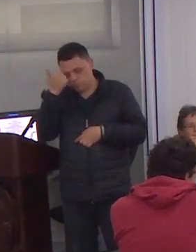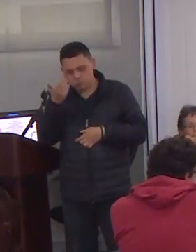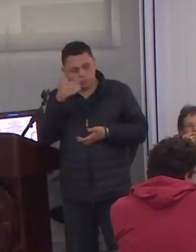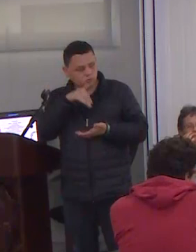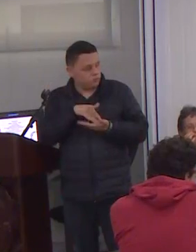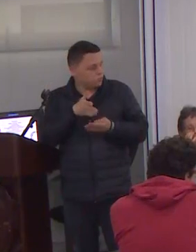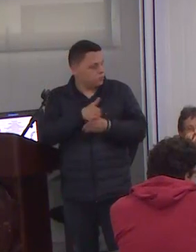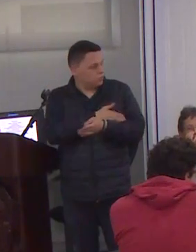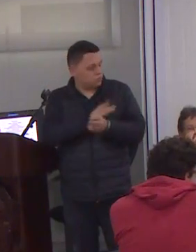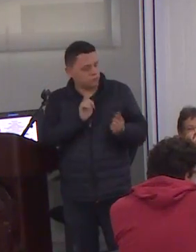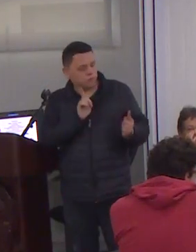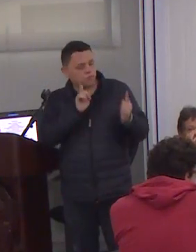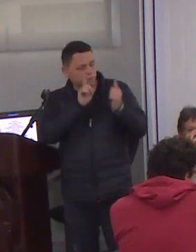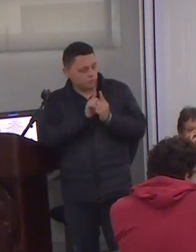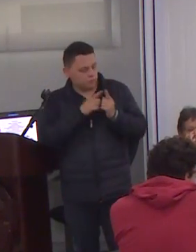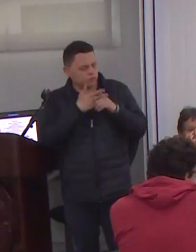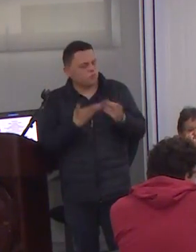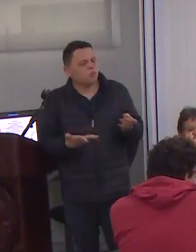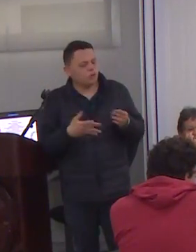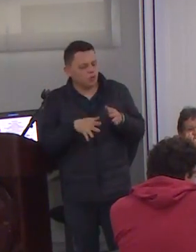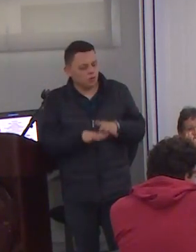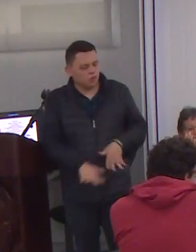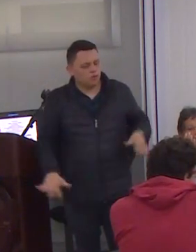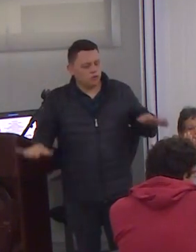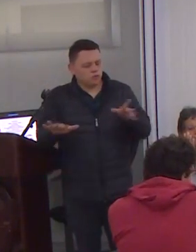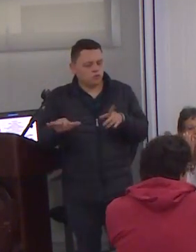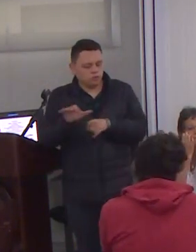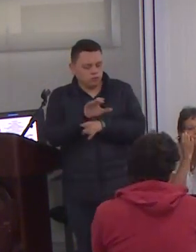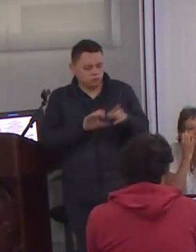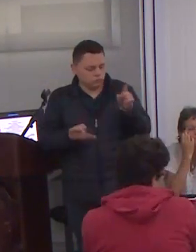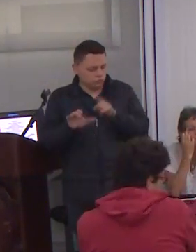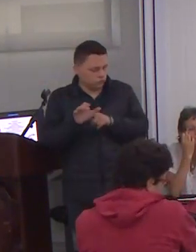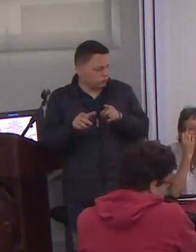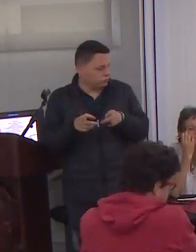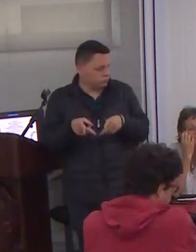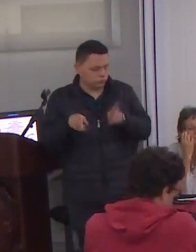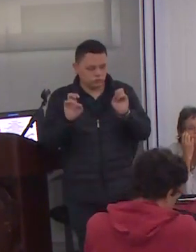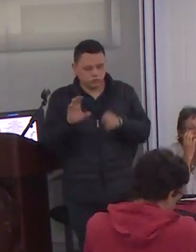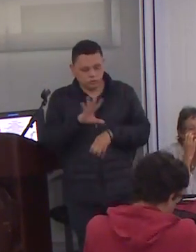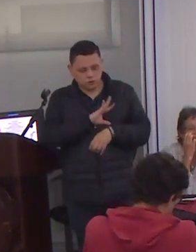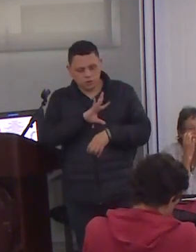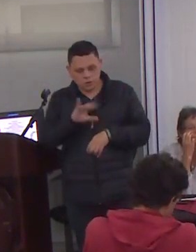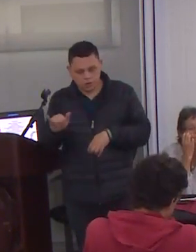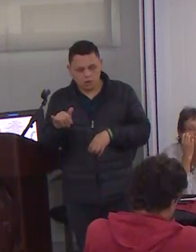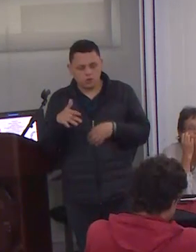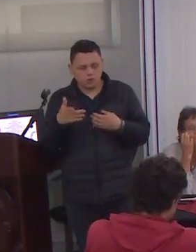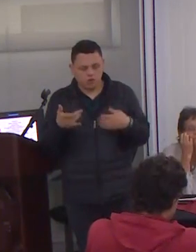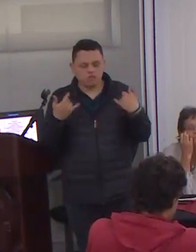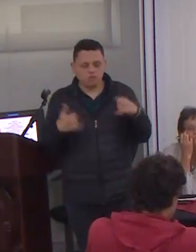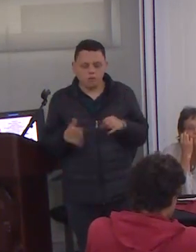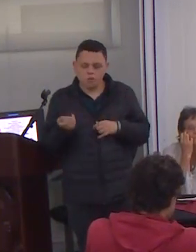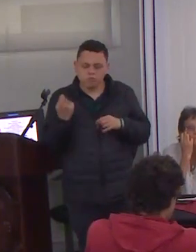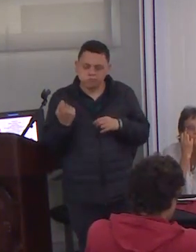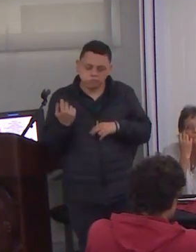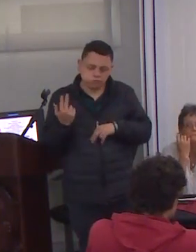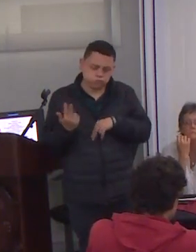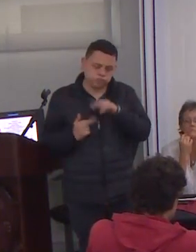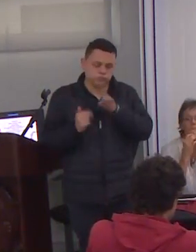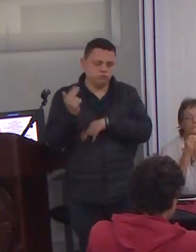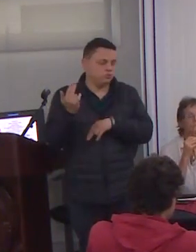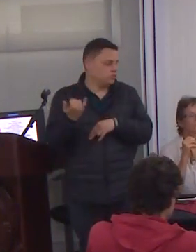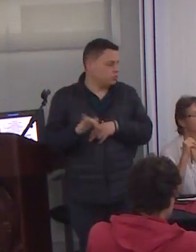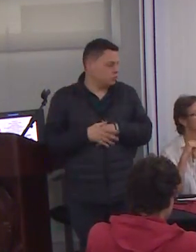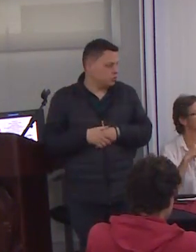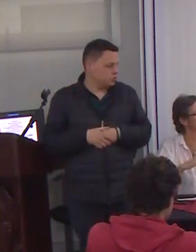ahorita afuera como es en un equipamiento cultural nuevo en la ciudad de Cali que se acaba de estrenar y están